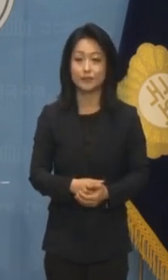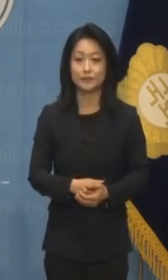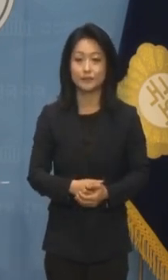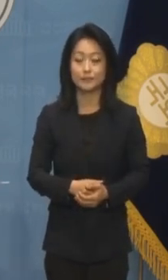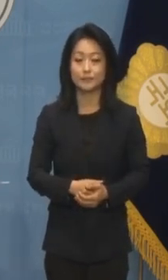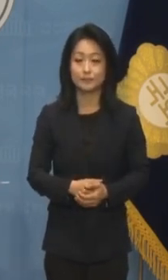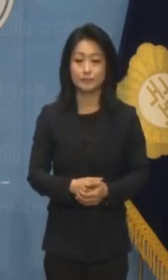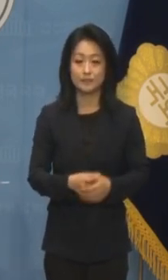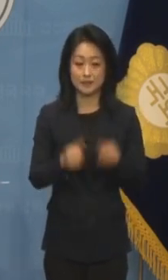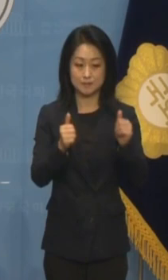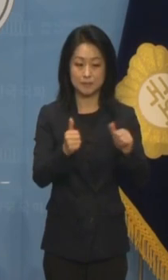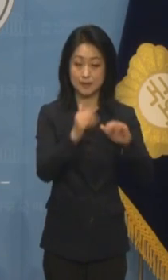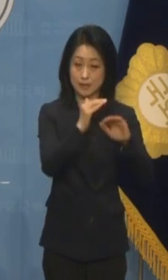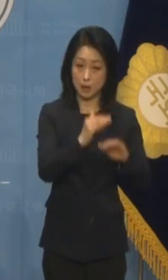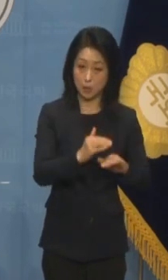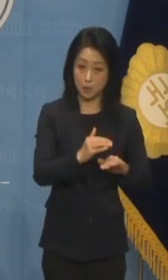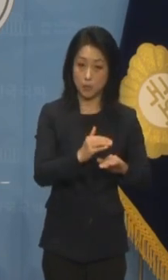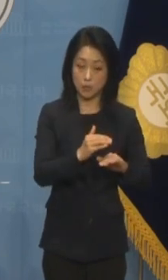안정문하고